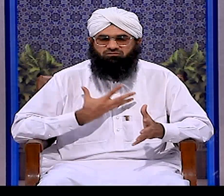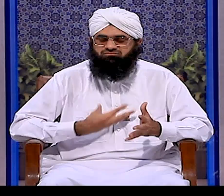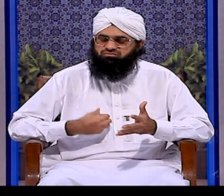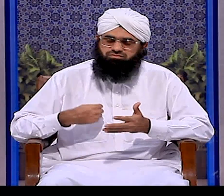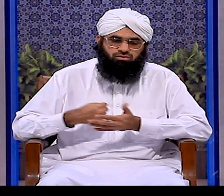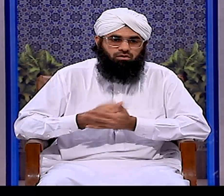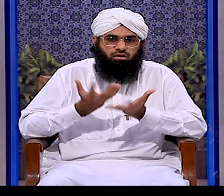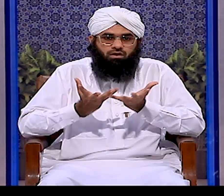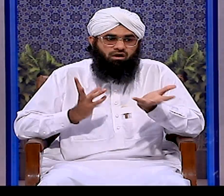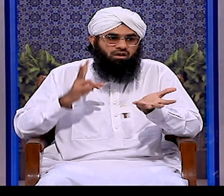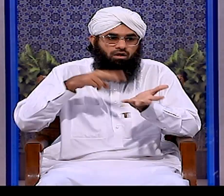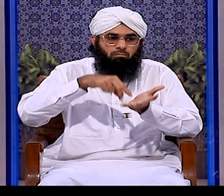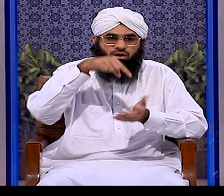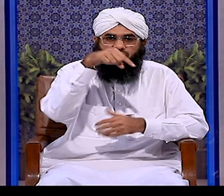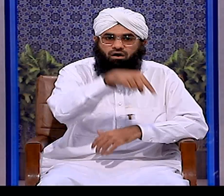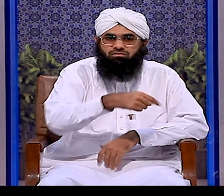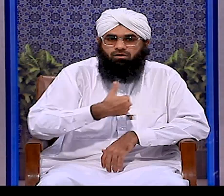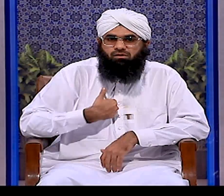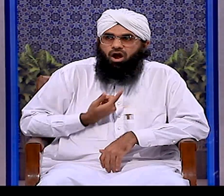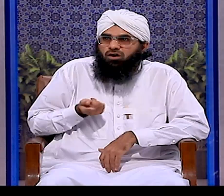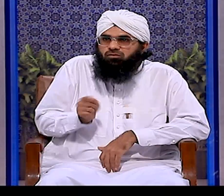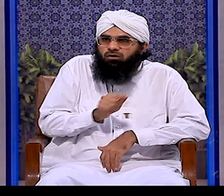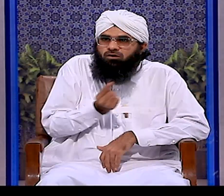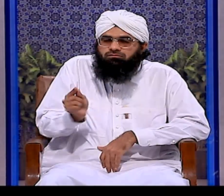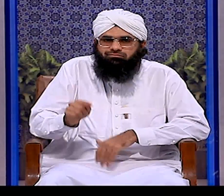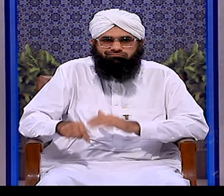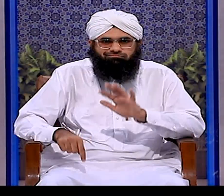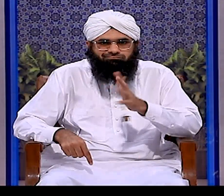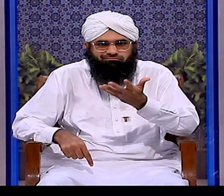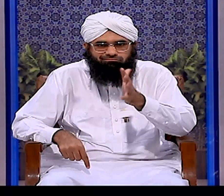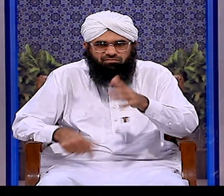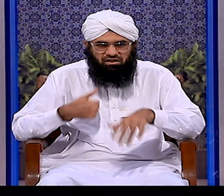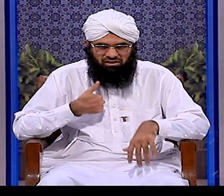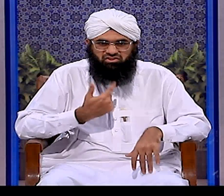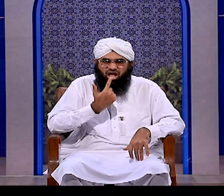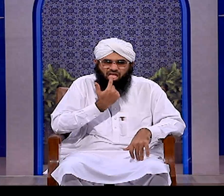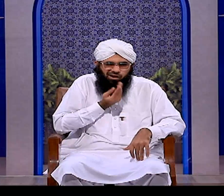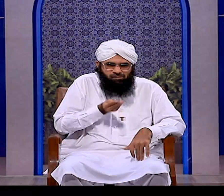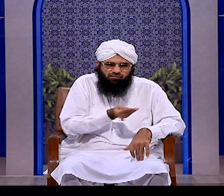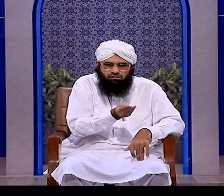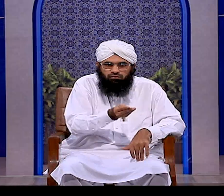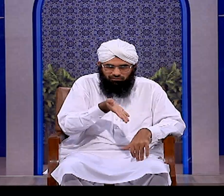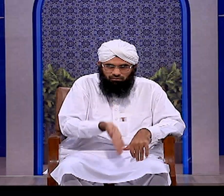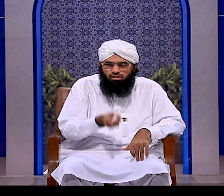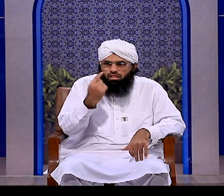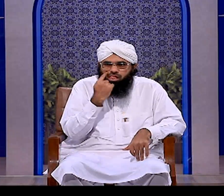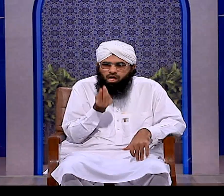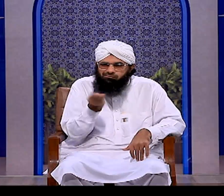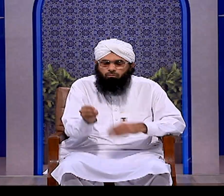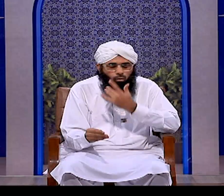یہ اس کی رحمت ہے، مگر غور کیجئے معاملہ کتنا دشوار ہے۔ روز قیامت